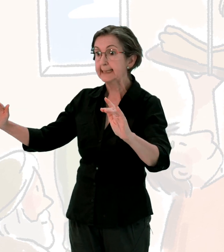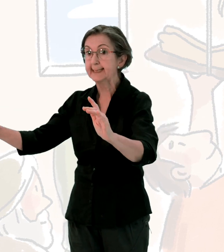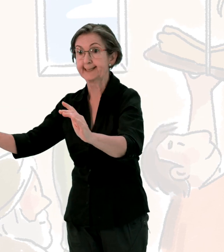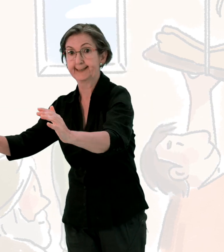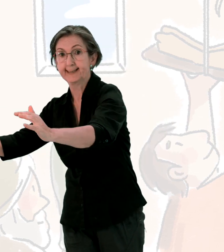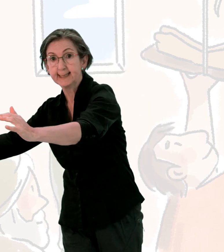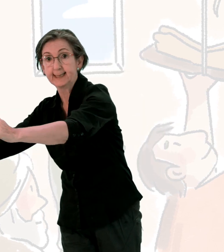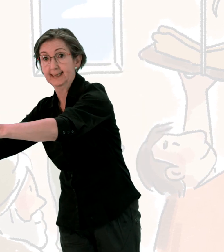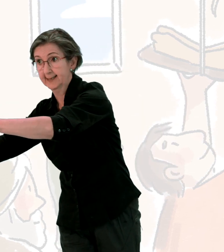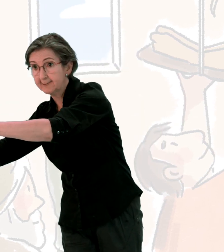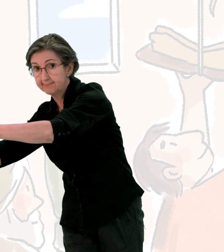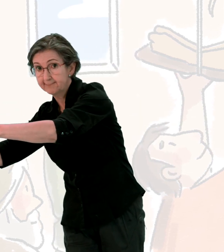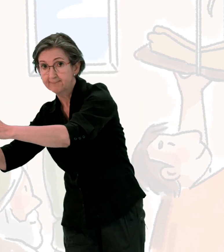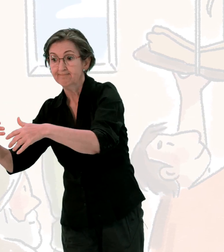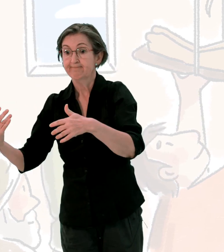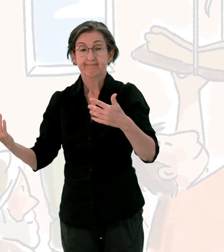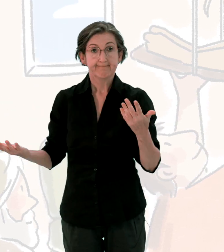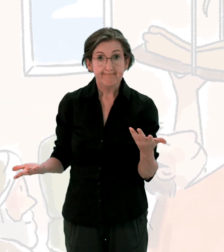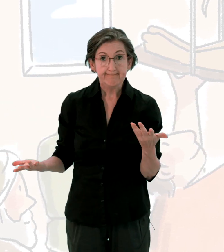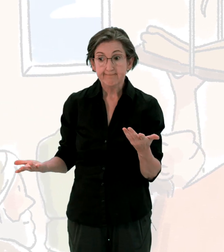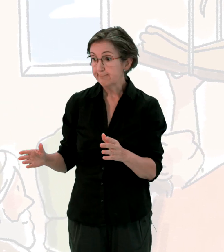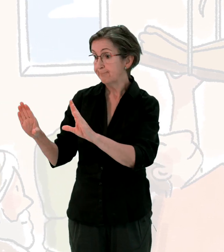Même pas dehors devant la porte.